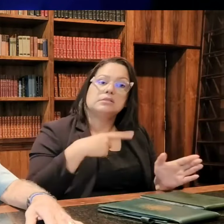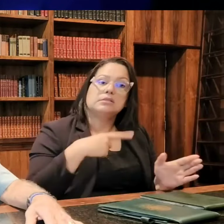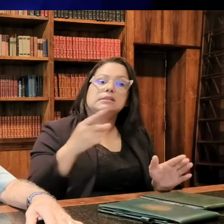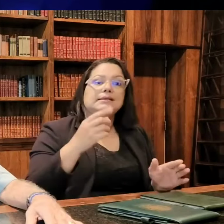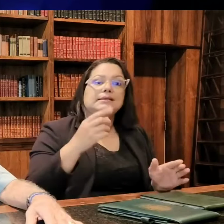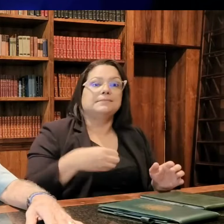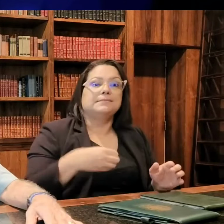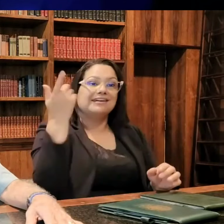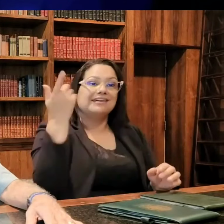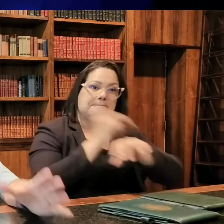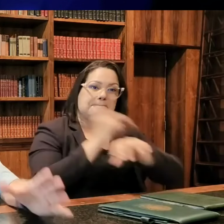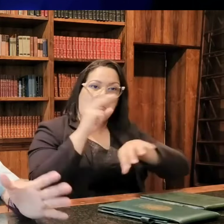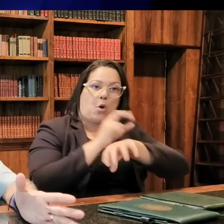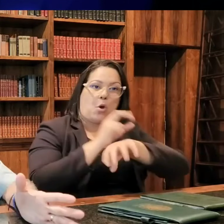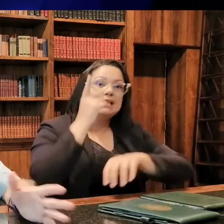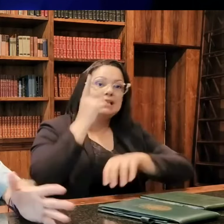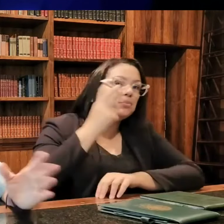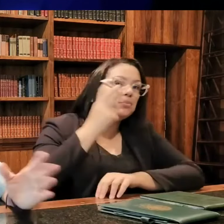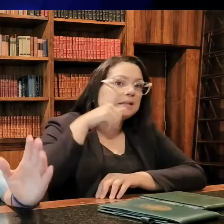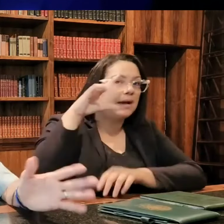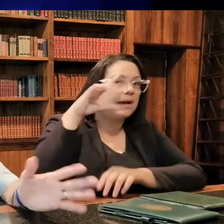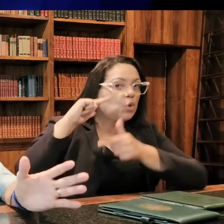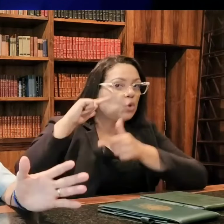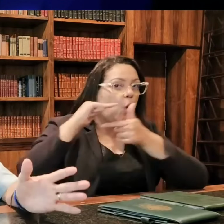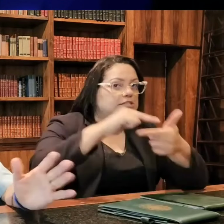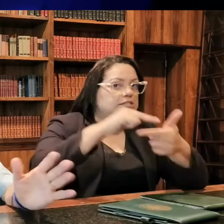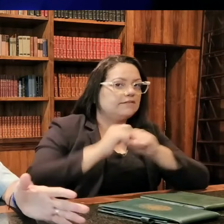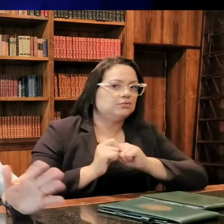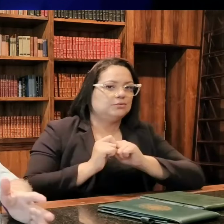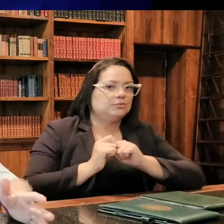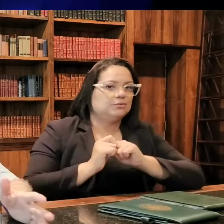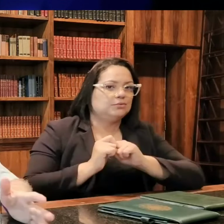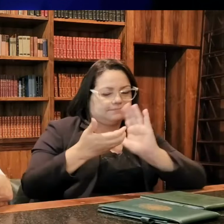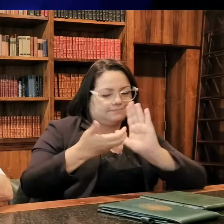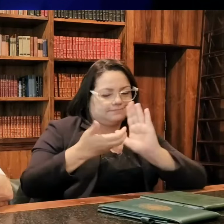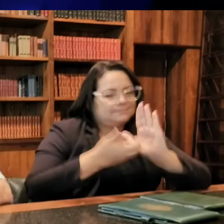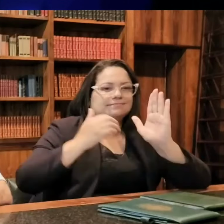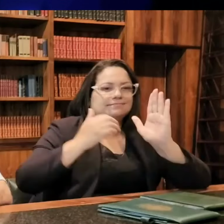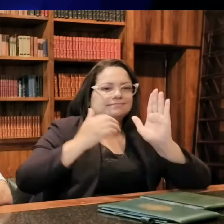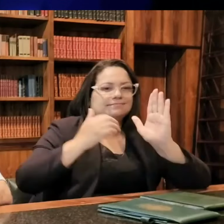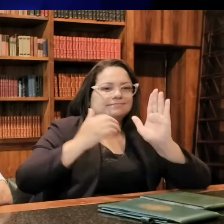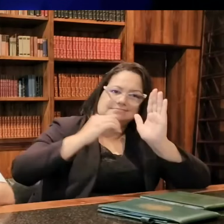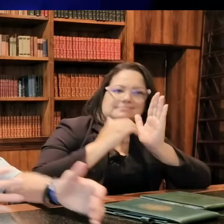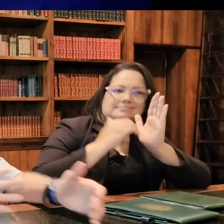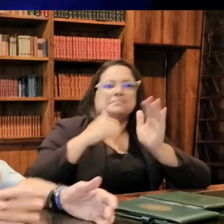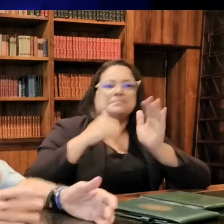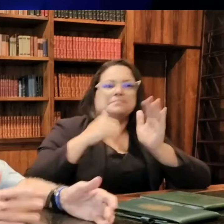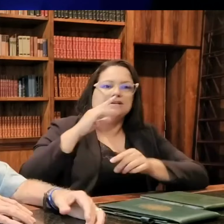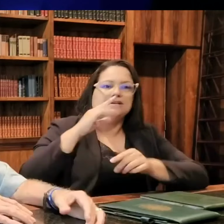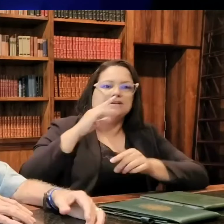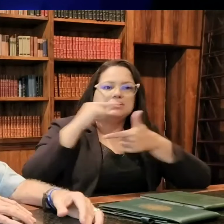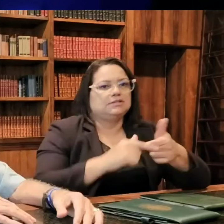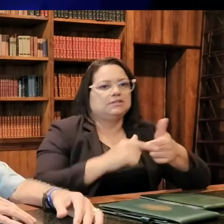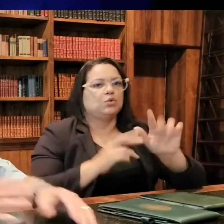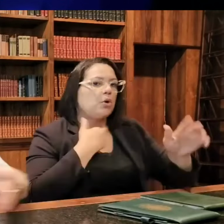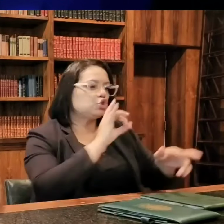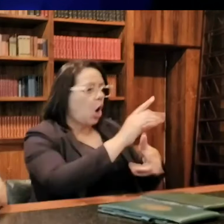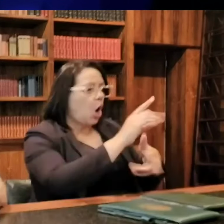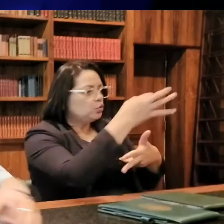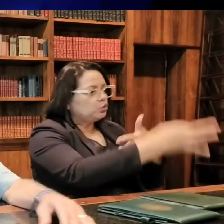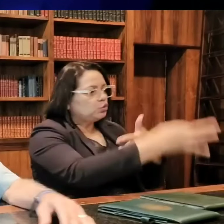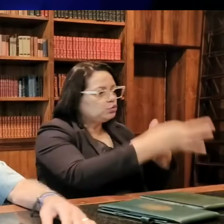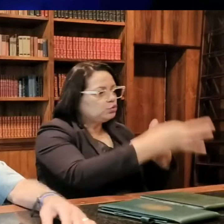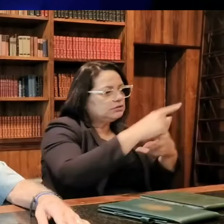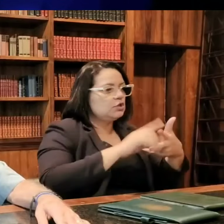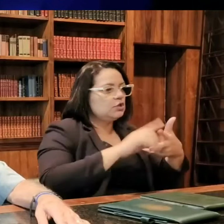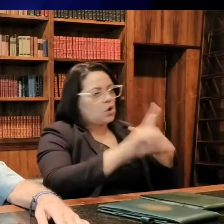também. Você não pode querer resolver os problemas do Brasil apenas com o poder executivo, só o poder judiciário ou só o